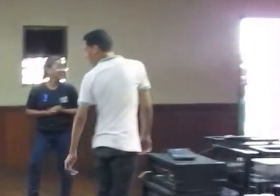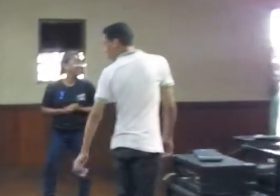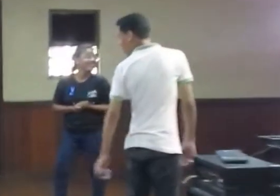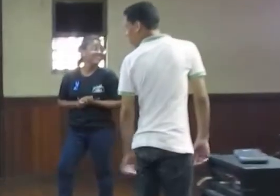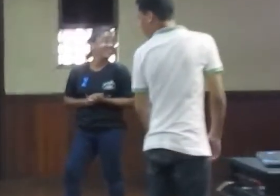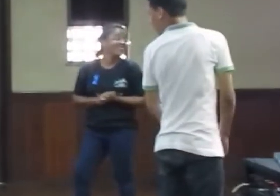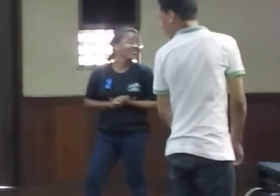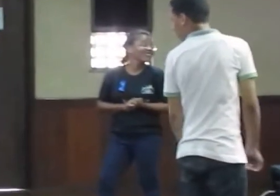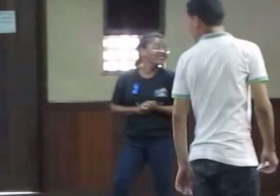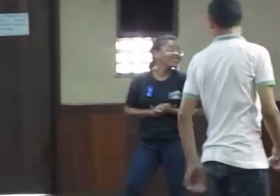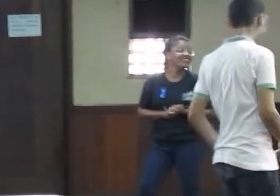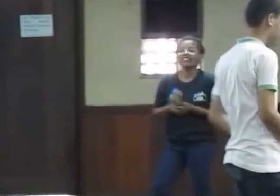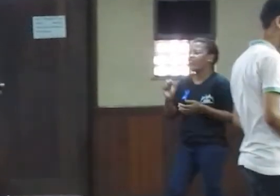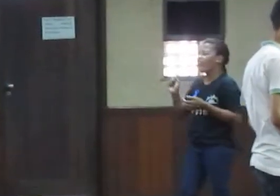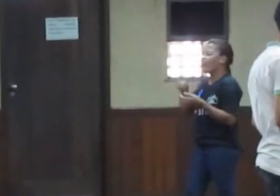O